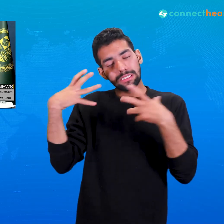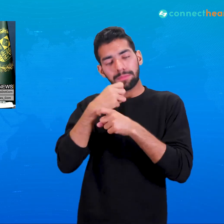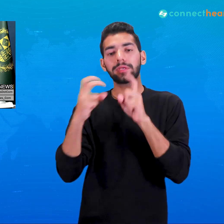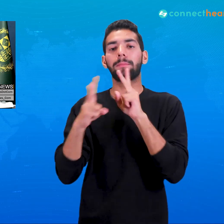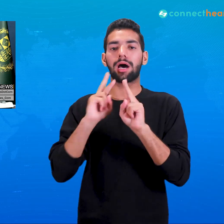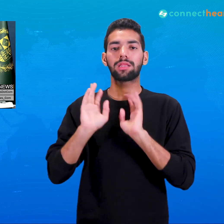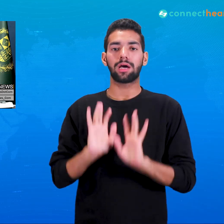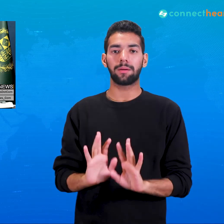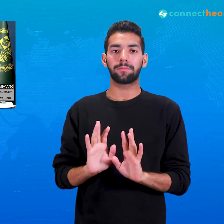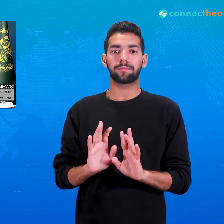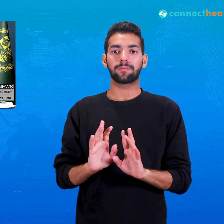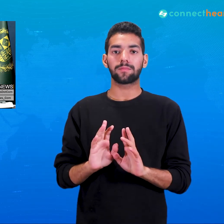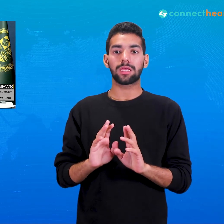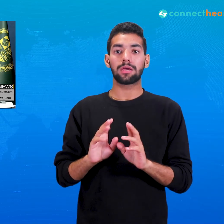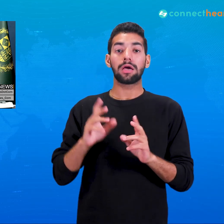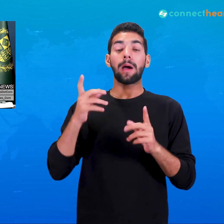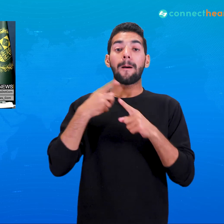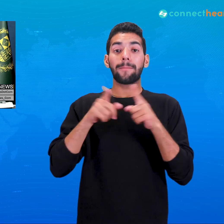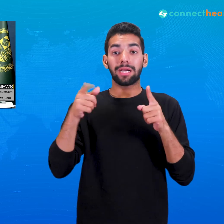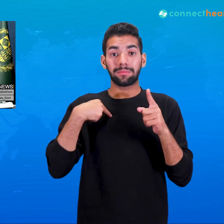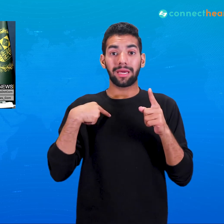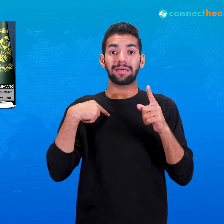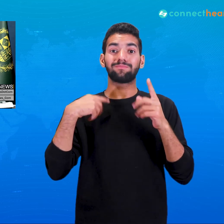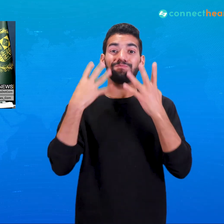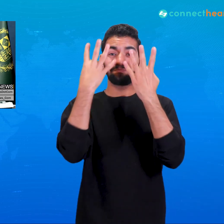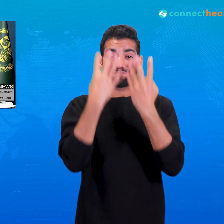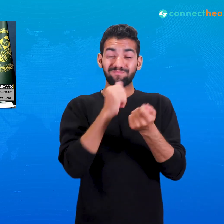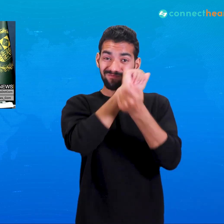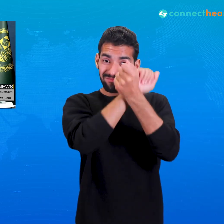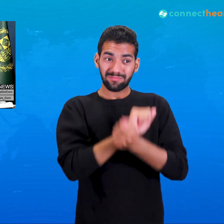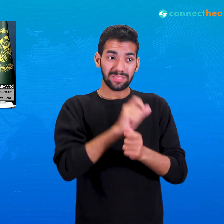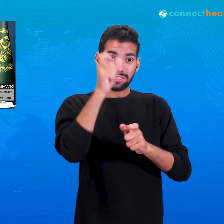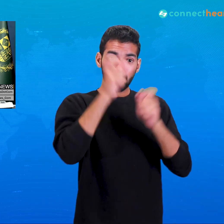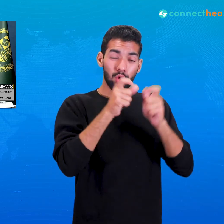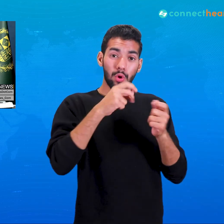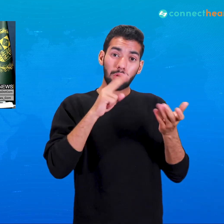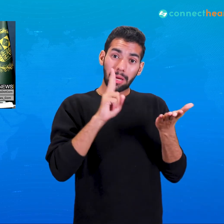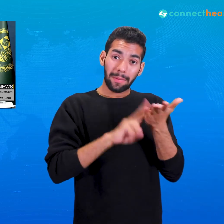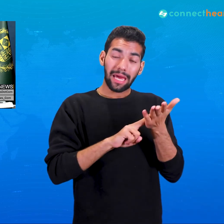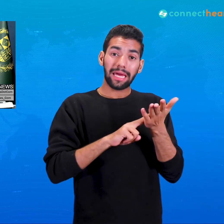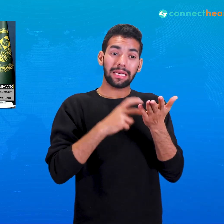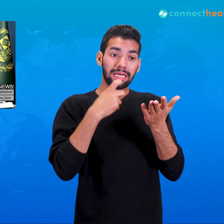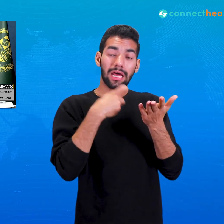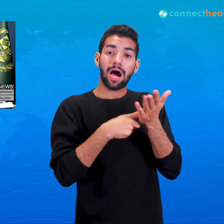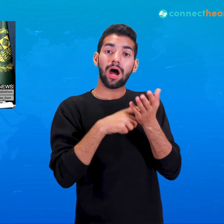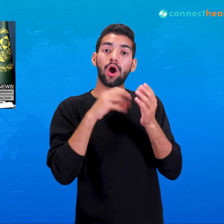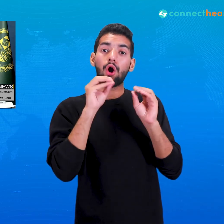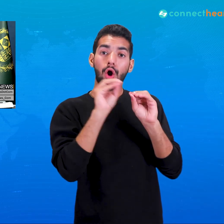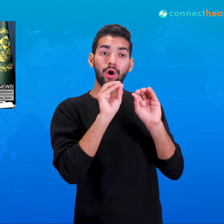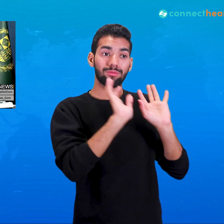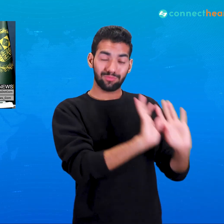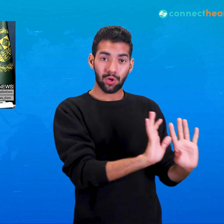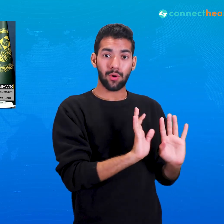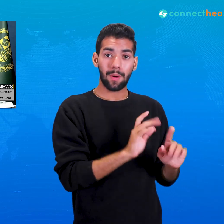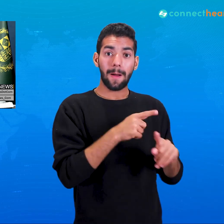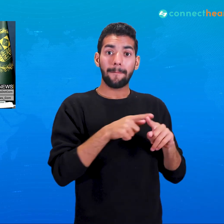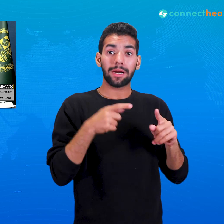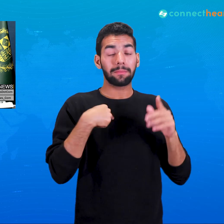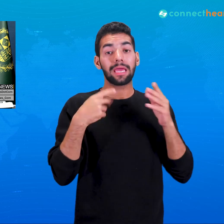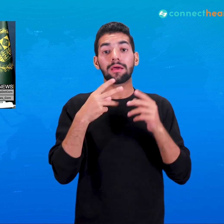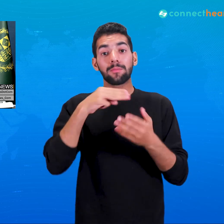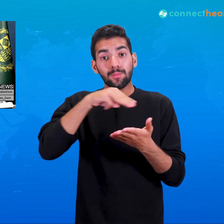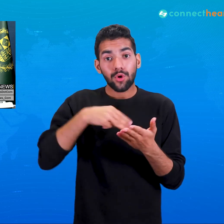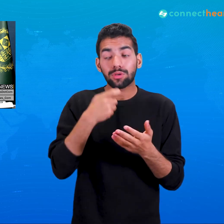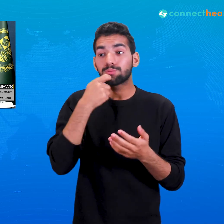نہیں ہے، سب سے بات کرنے کے لیے تیار ہوں۔ لیکن مجرموں سے میں اگر جس دن میں ان کو این آر او دوں گا، ان سے مفاہمت کروں گا، میں اس ملک